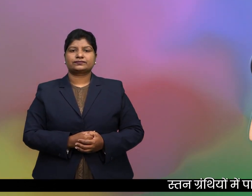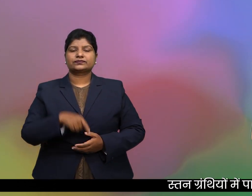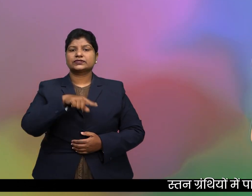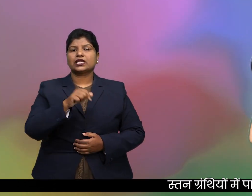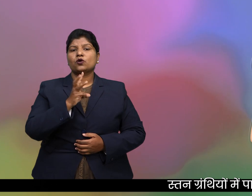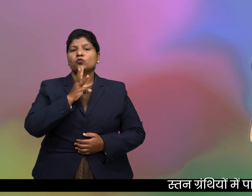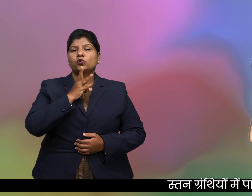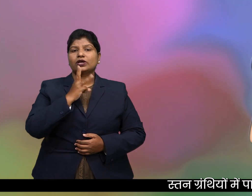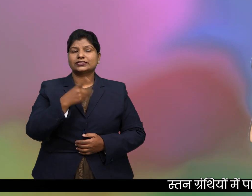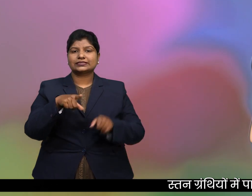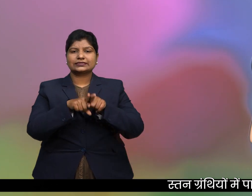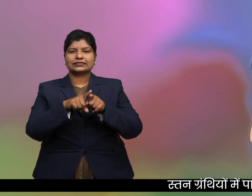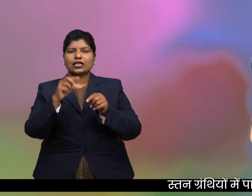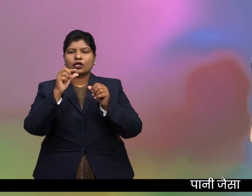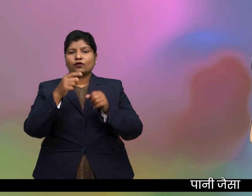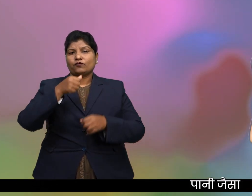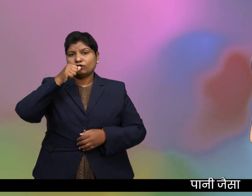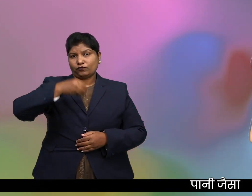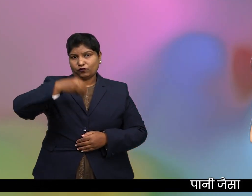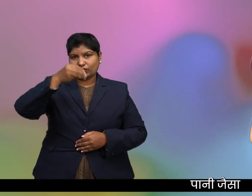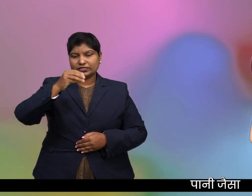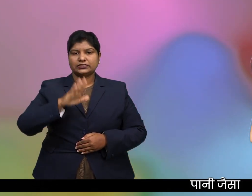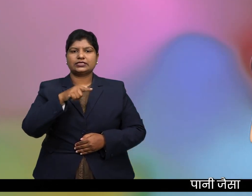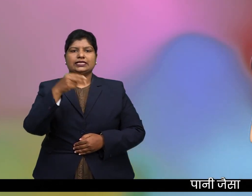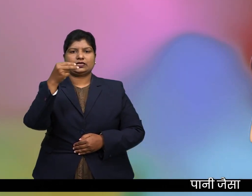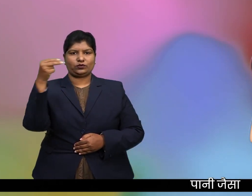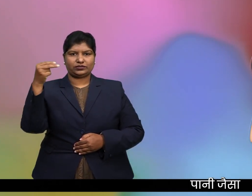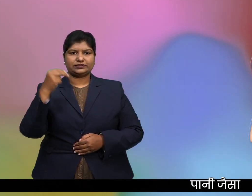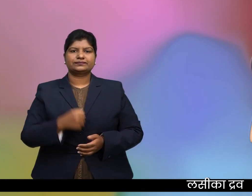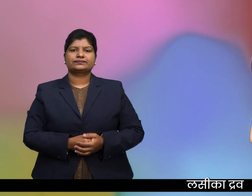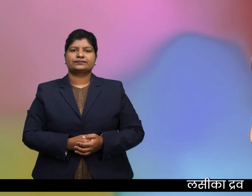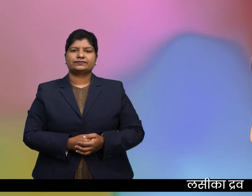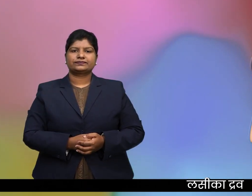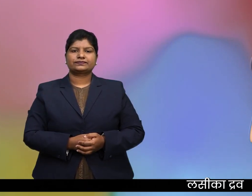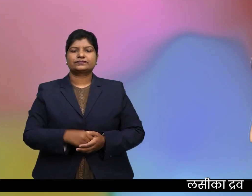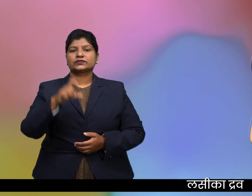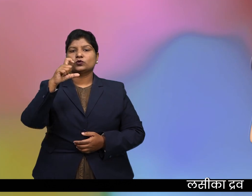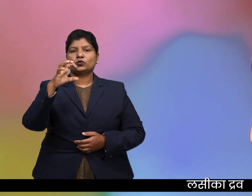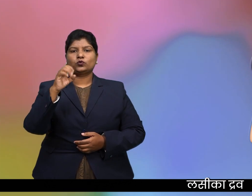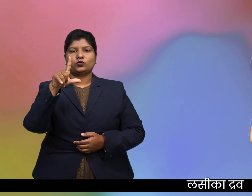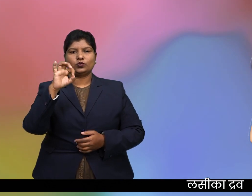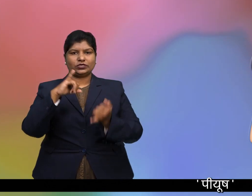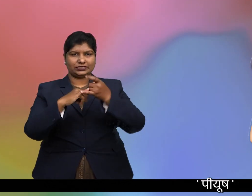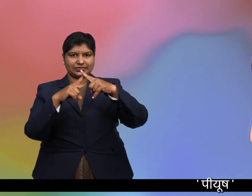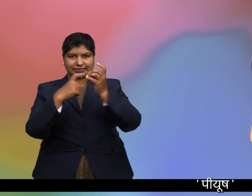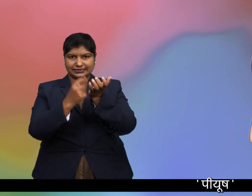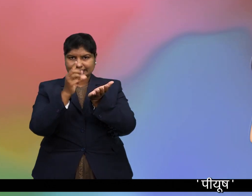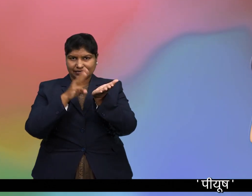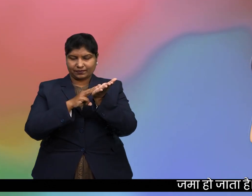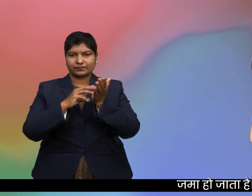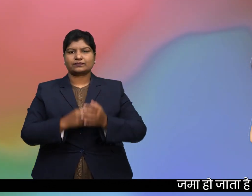स्तन ग्रंथियों में एक पानी जैसा लासिका द्रव